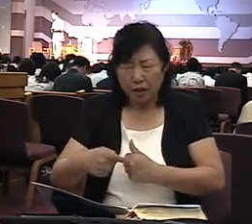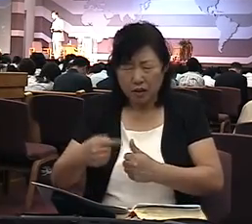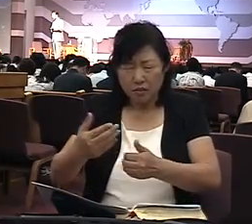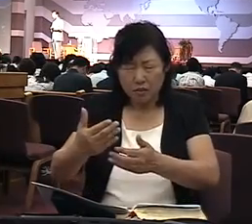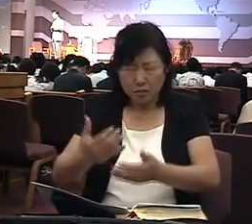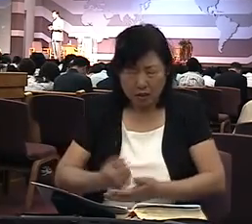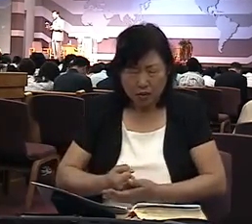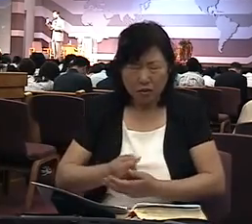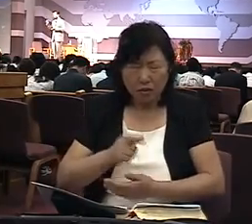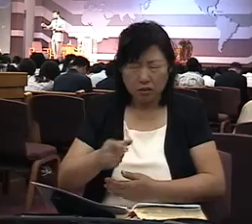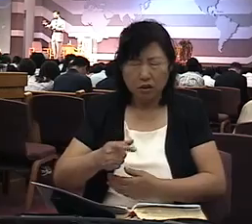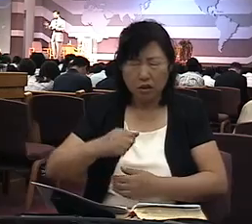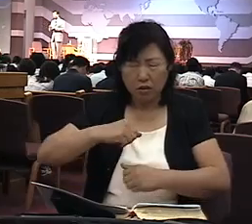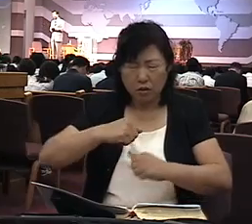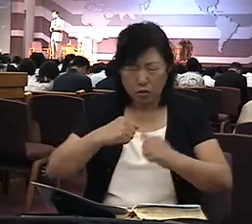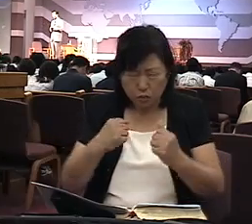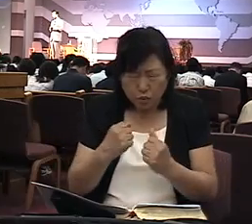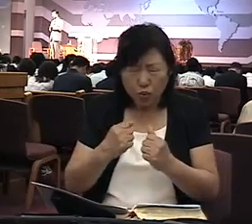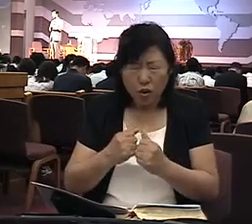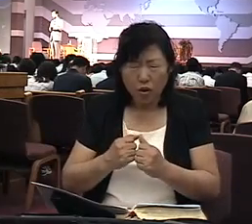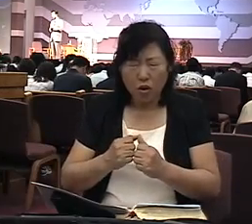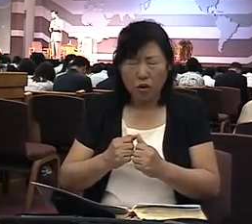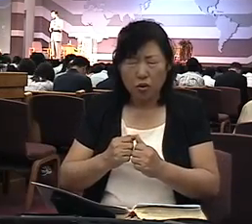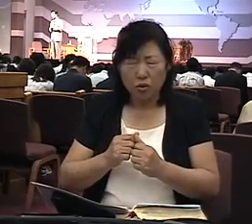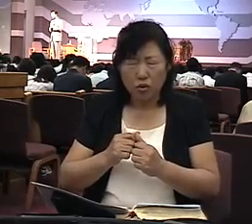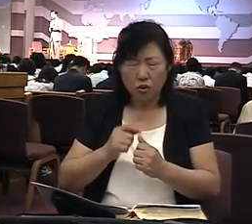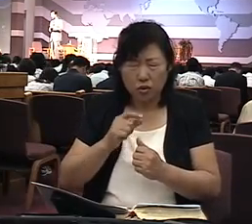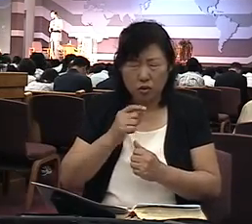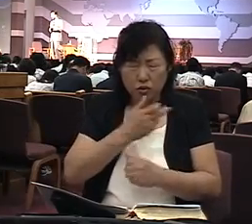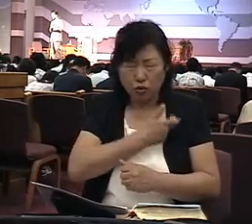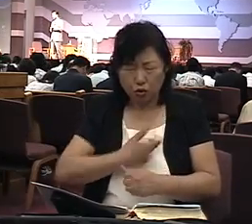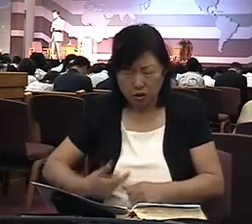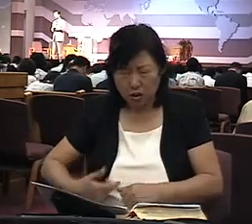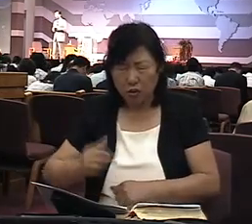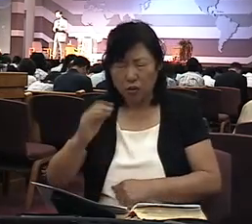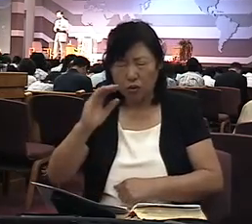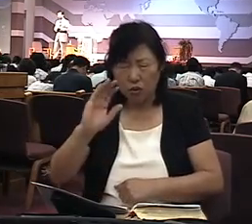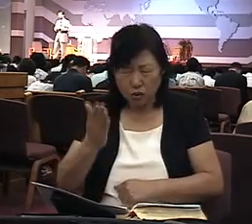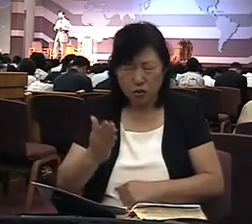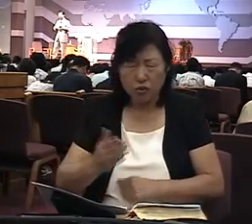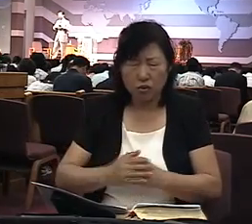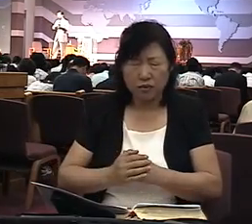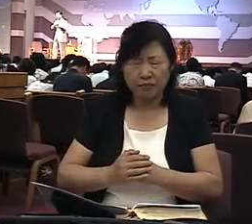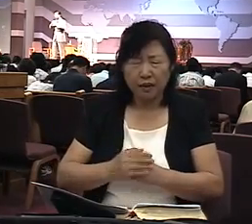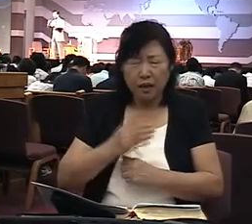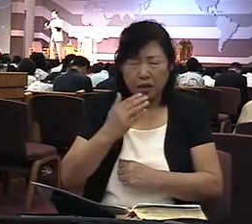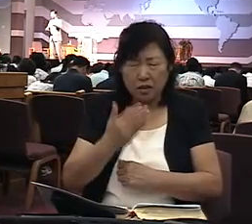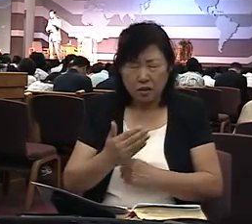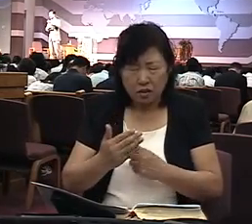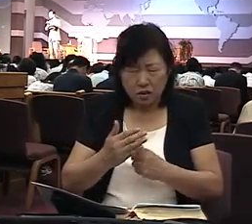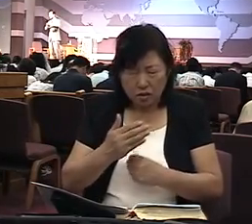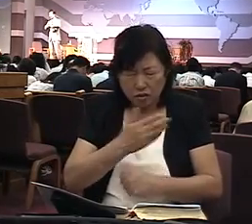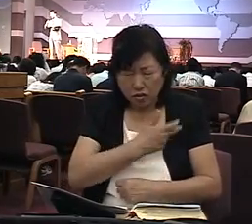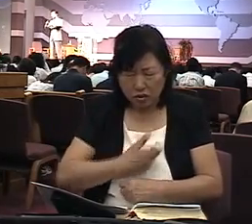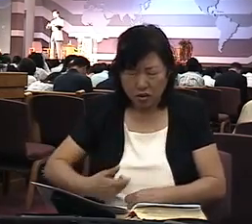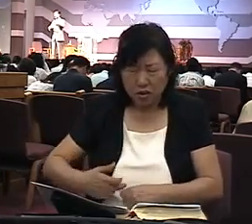될 수 있도록 하나님 브레이크를 허락하여 주시옵소서. 하나님 아버지, 너무나 그들의 니드에 따라 아버지